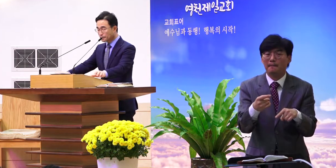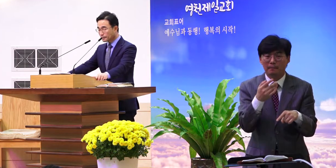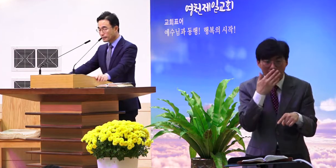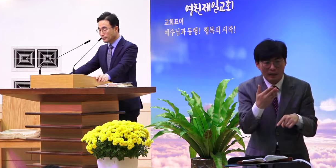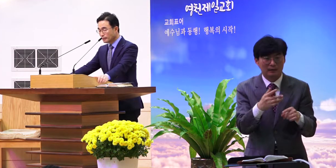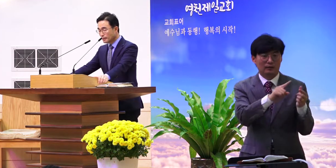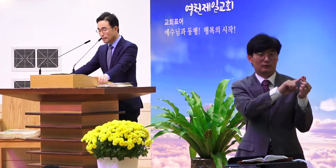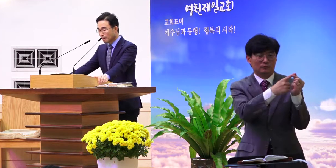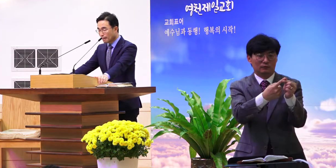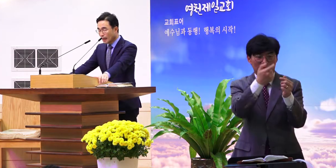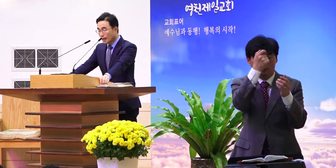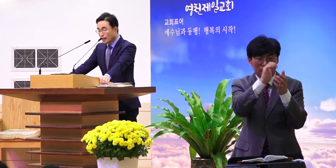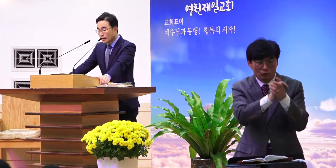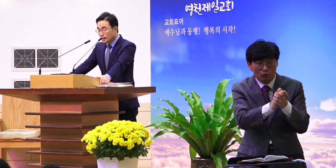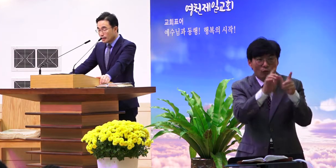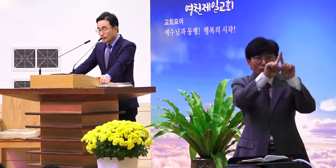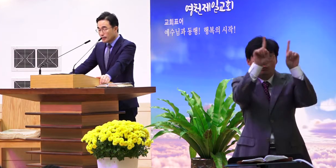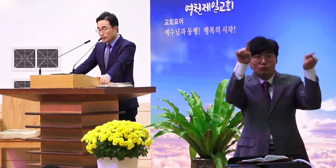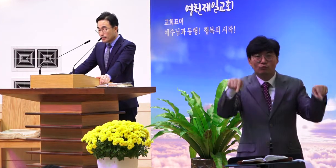읽어보겠습니다.